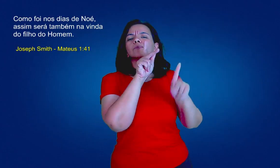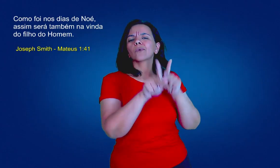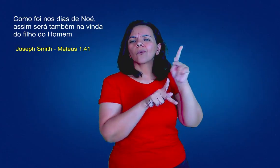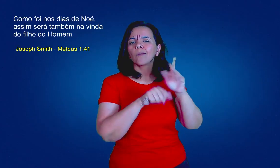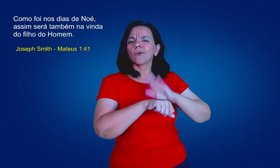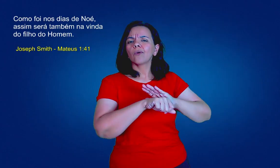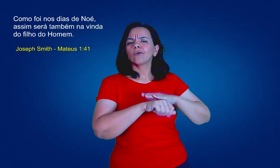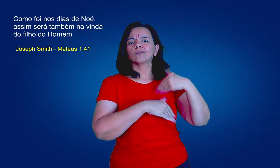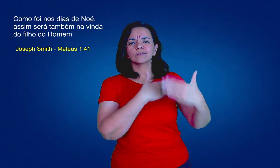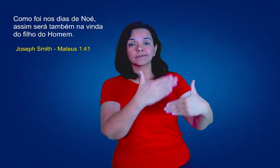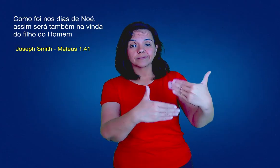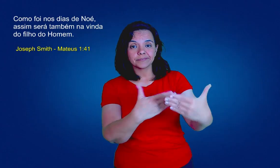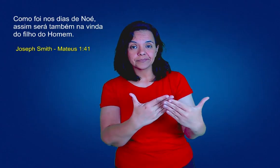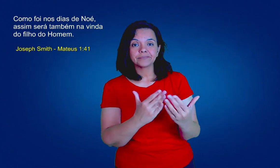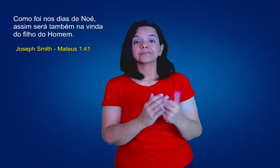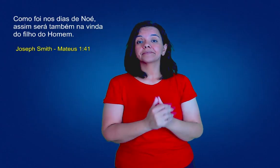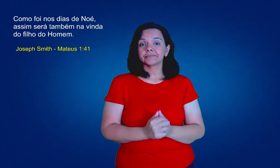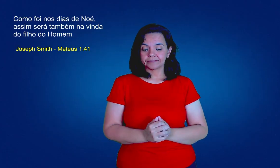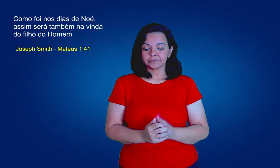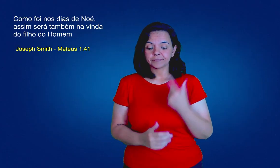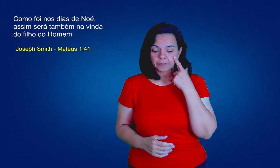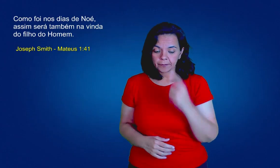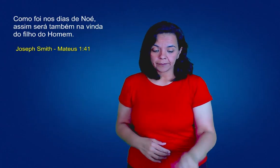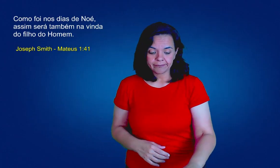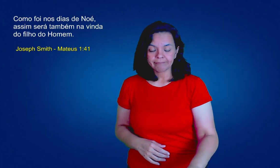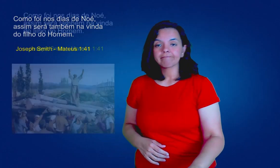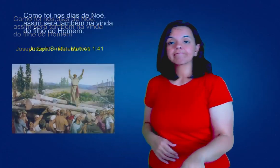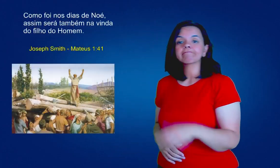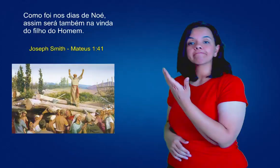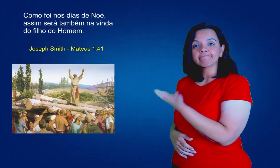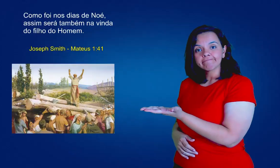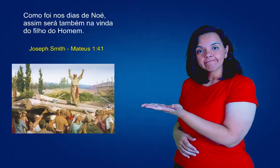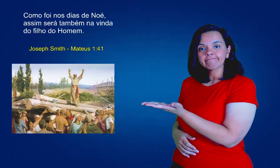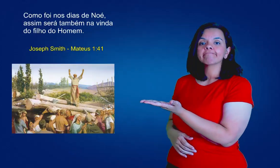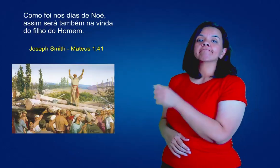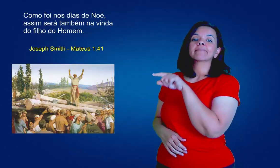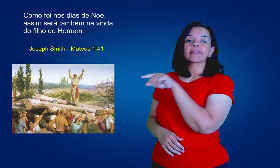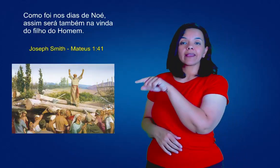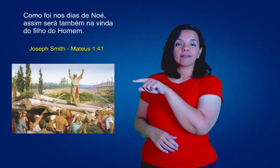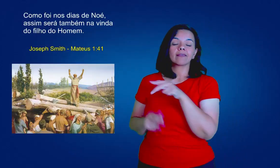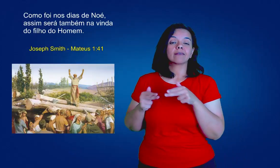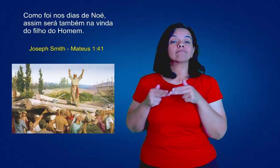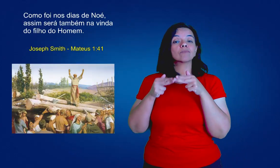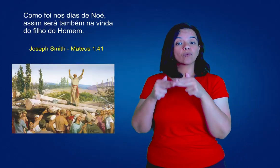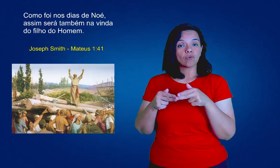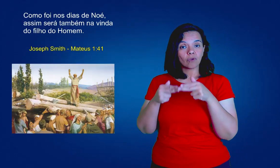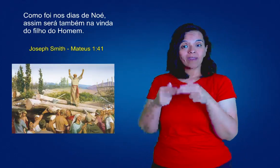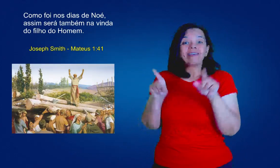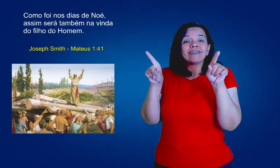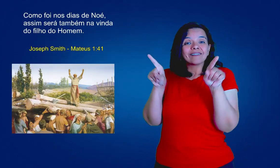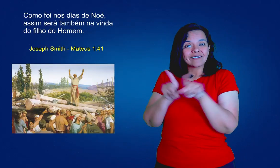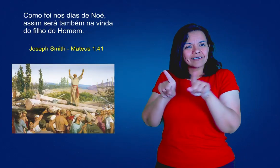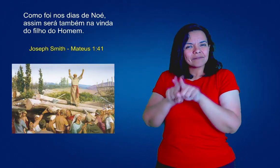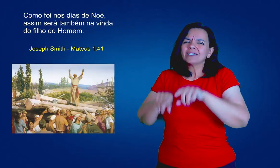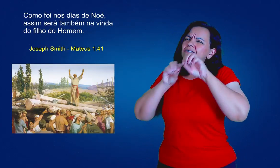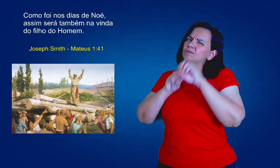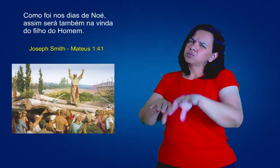ensinavam? O que aconteceu com aquele povo? Então, aqui nessa imagem, vocês veem